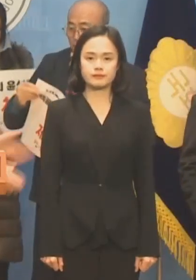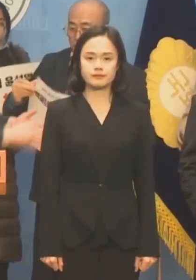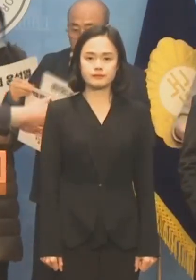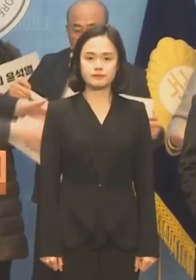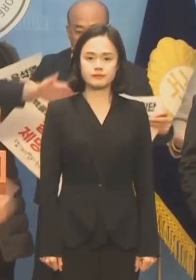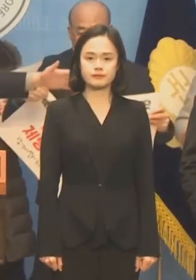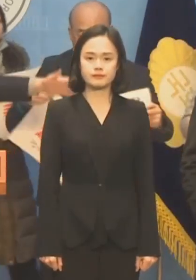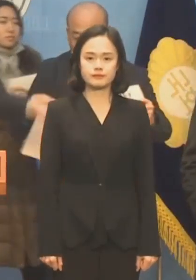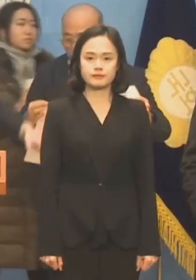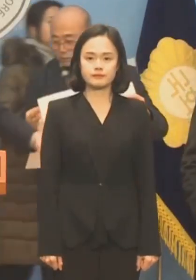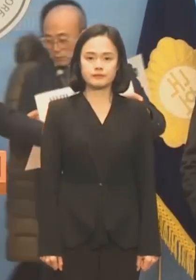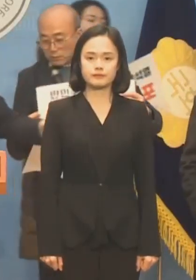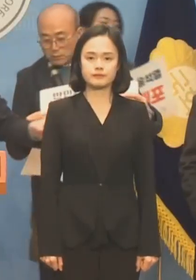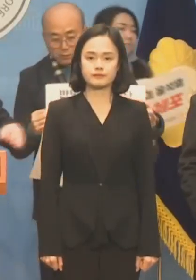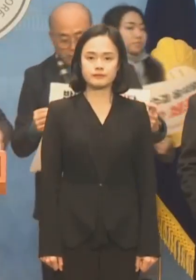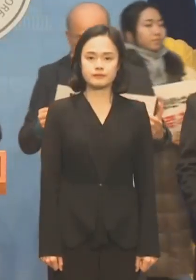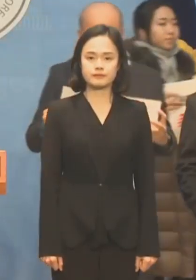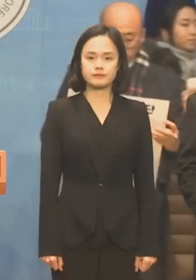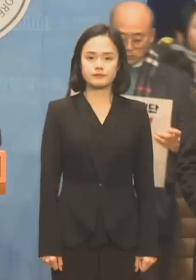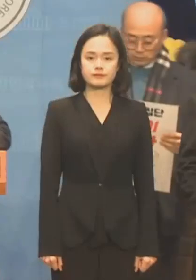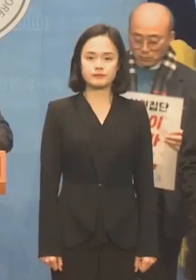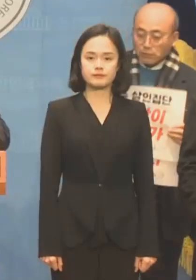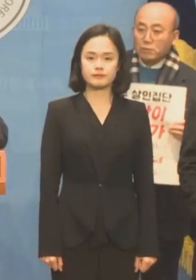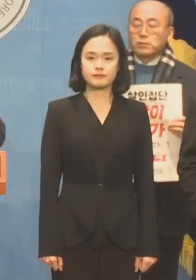앞으로 붙어요, 이렇게.